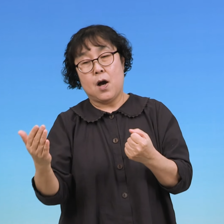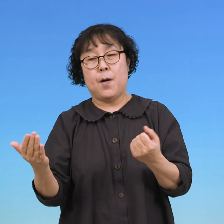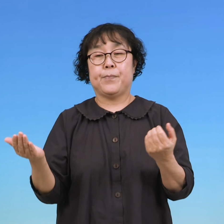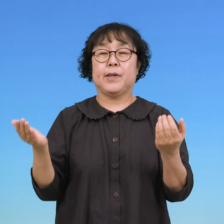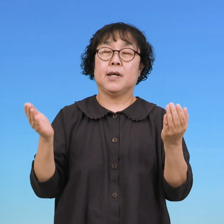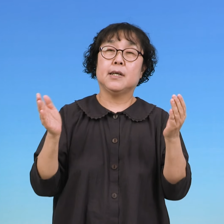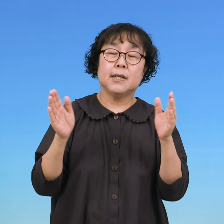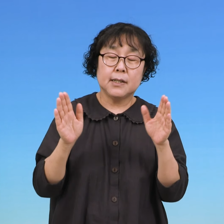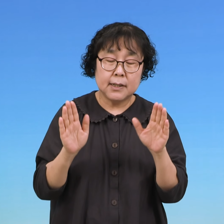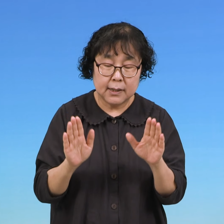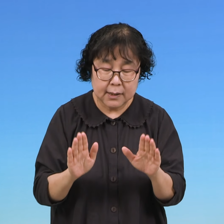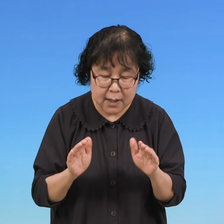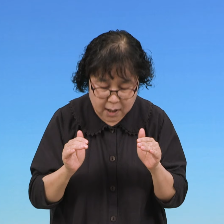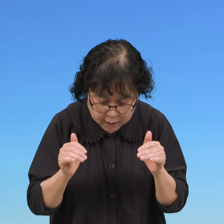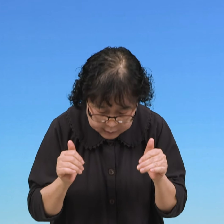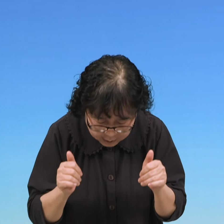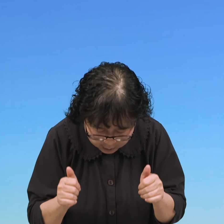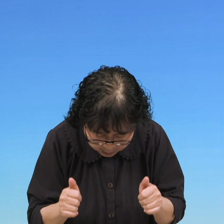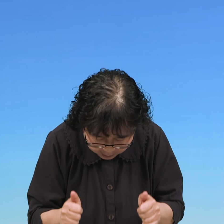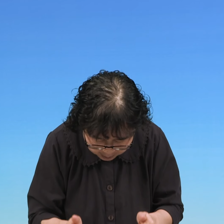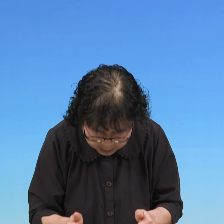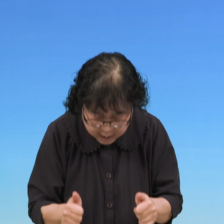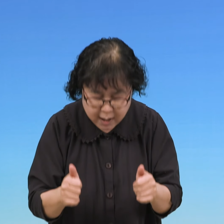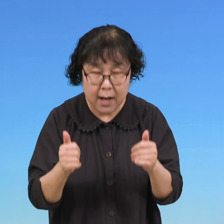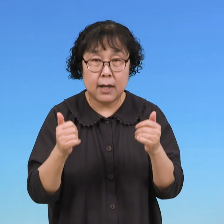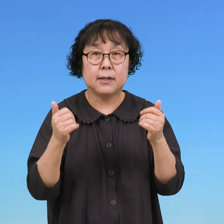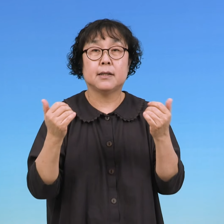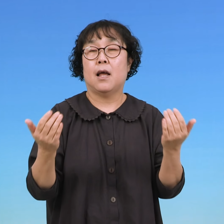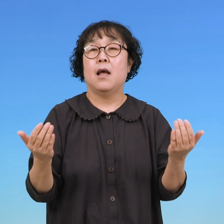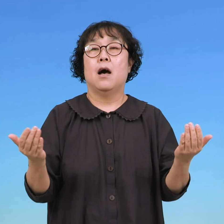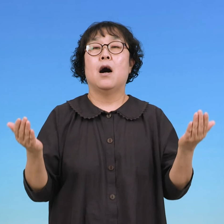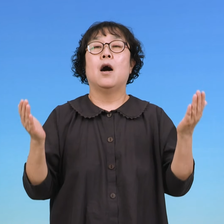그 주님 앞에 엎드려 절하세,